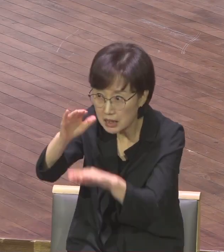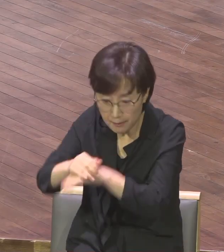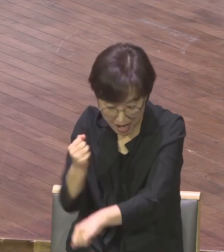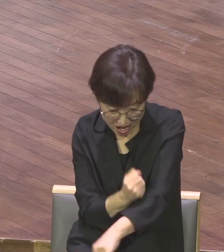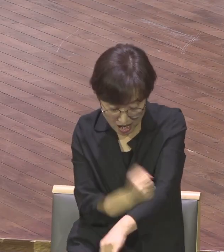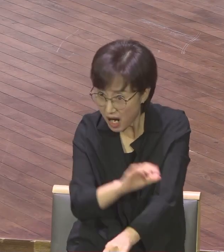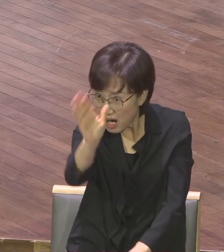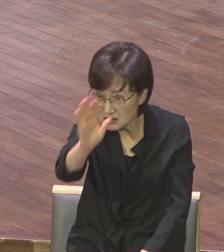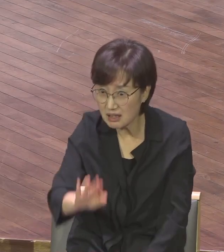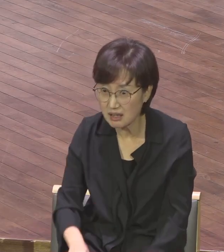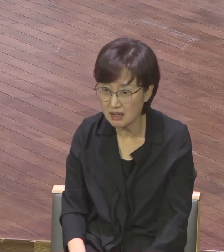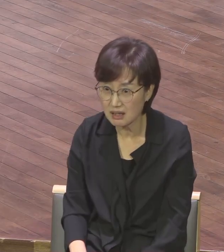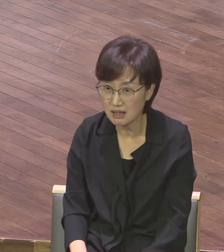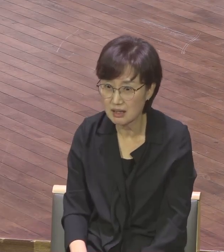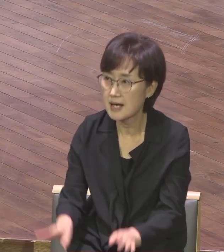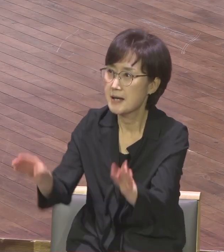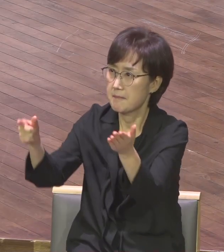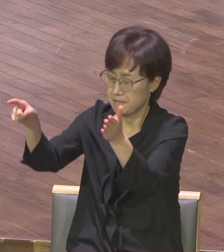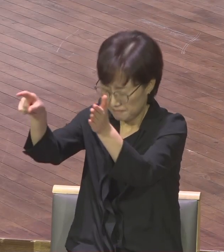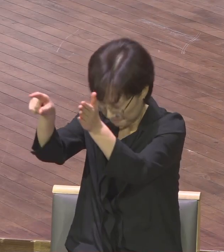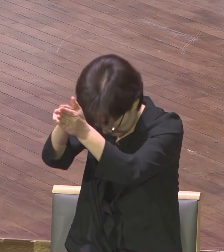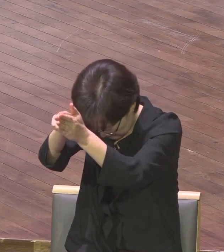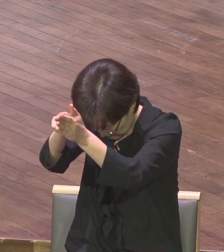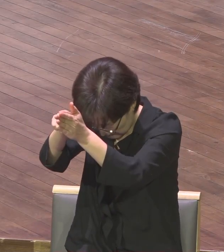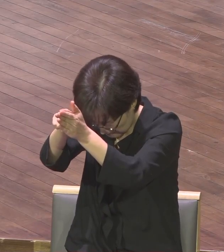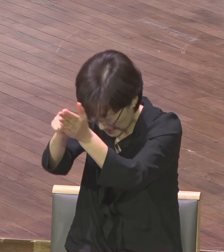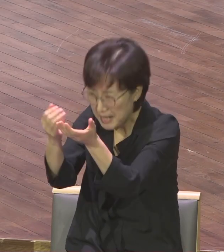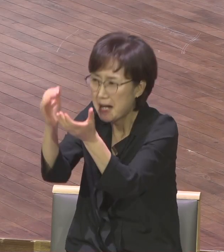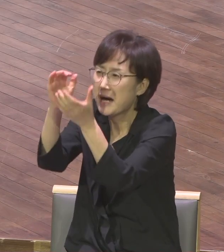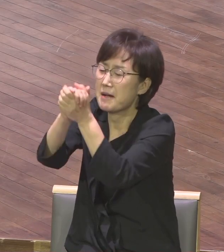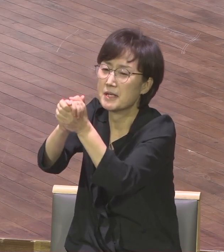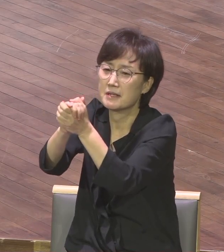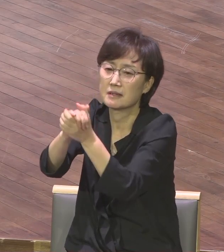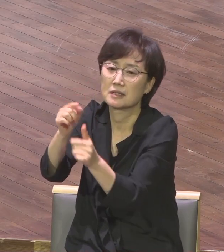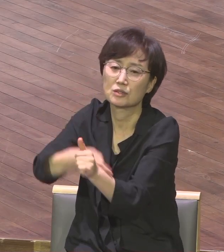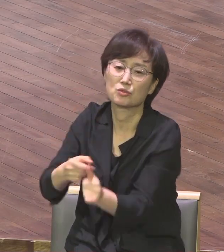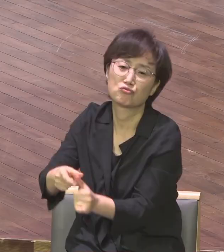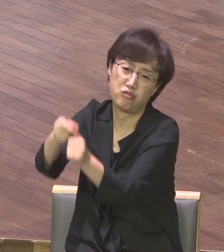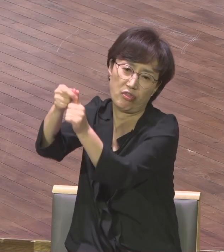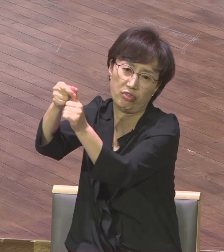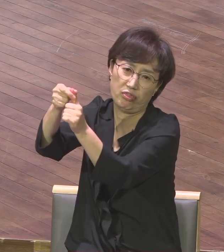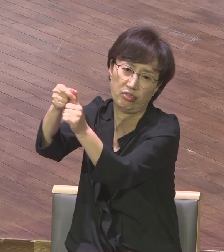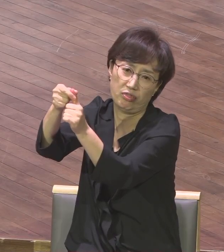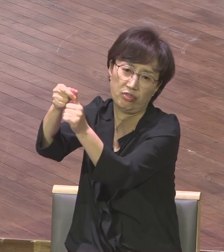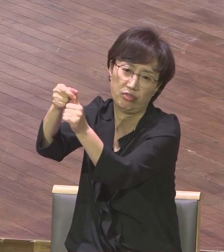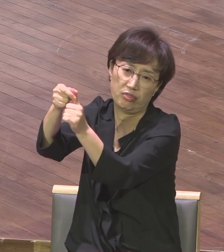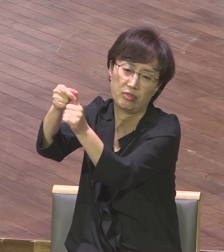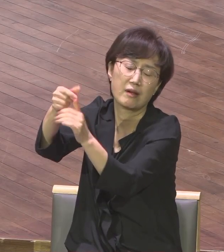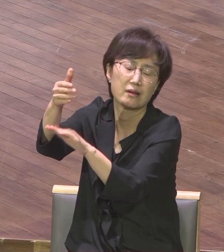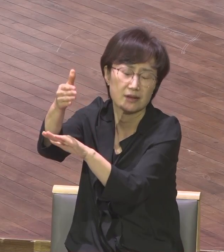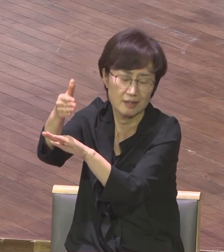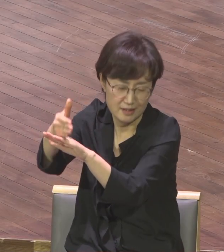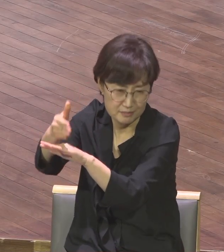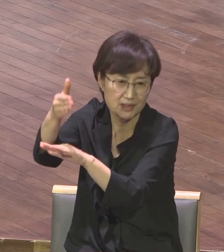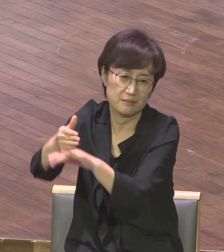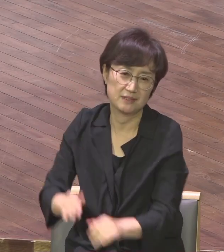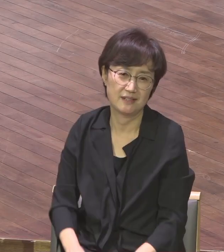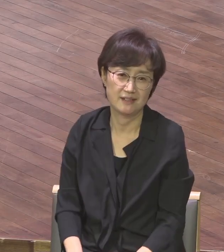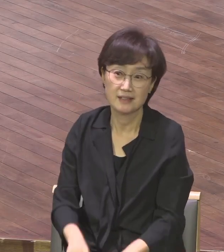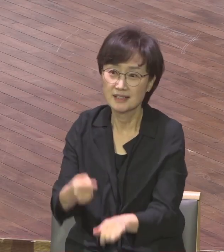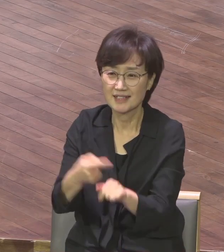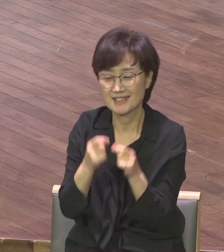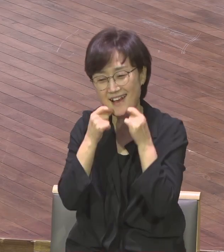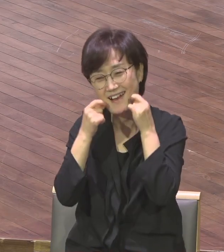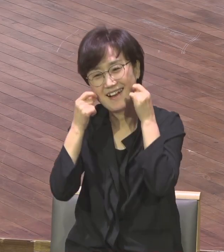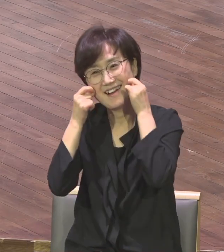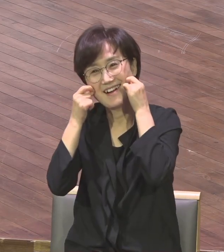아니에요. 믿으면 구원을 얻으리라. 믿는 순간에 구원받은 게 얼마나 감격, 얼굴에 24시간 일찍 웃고 다녀야 돼,